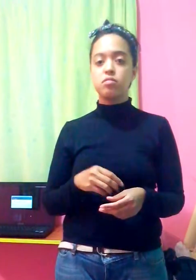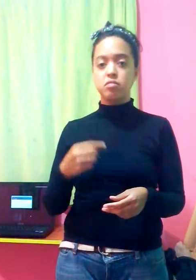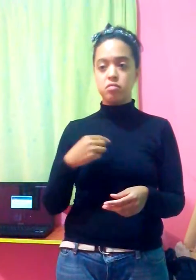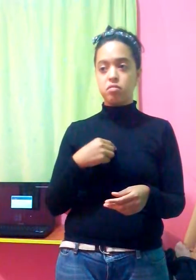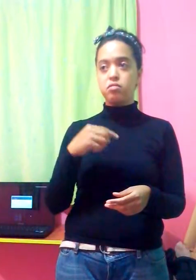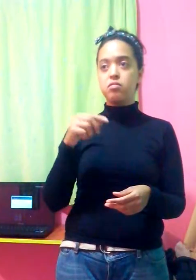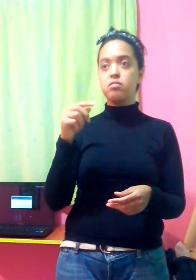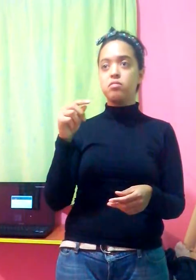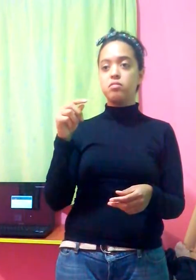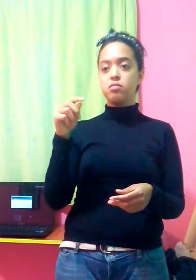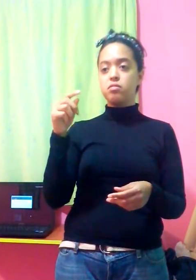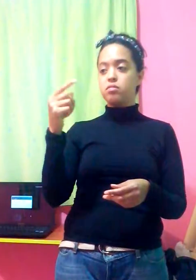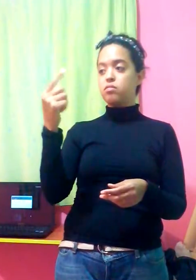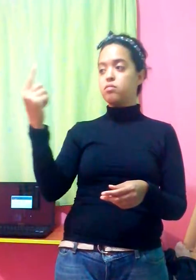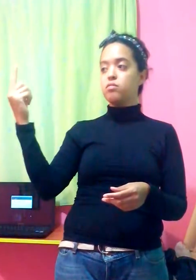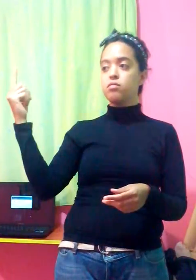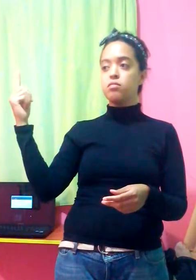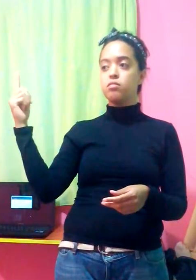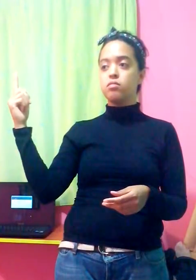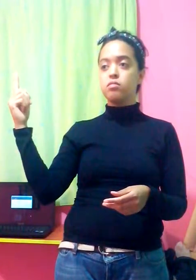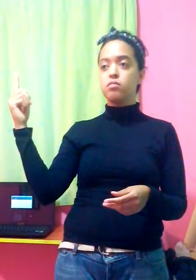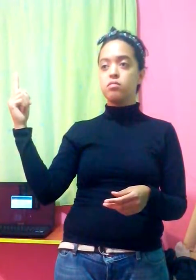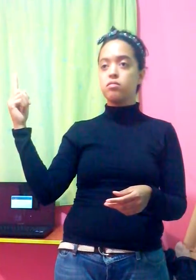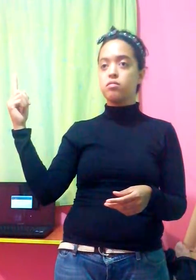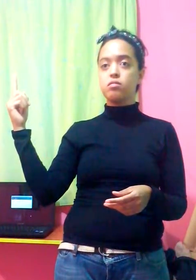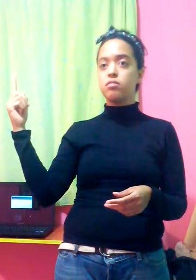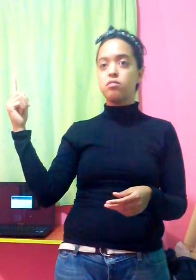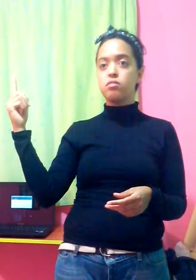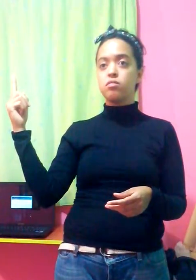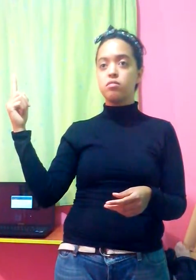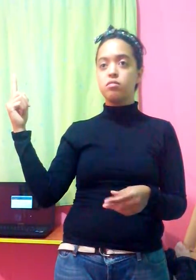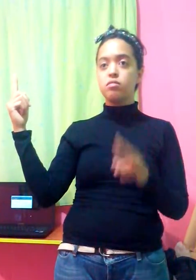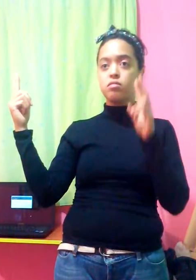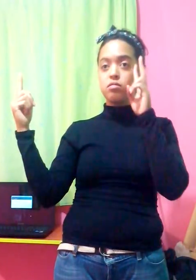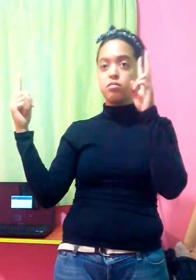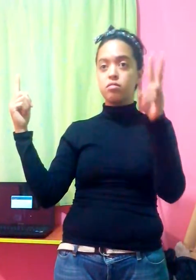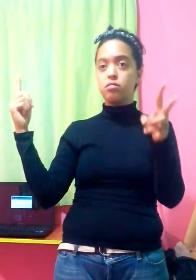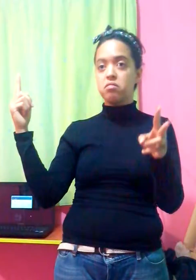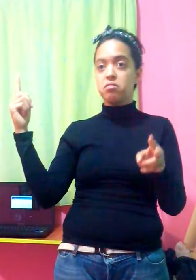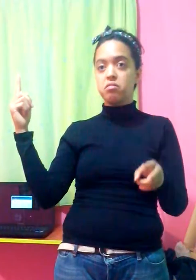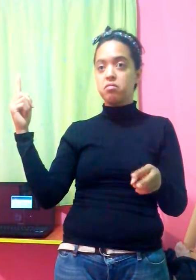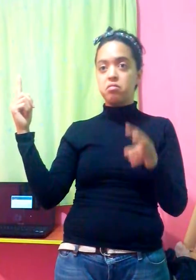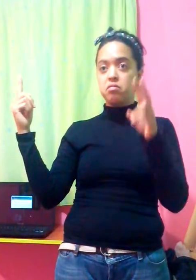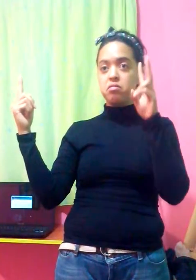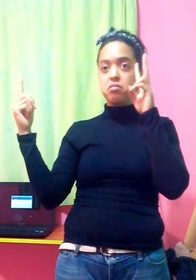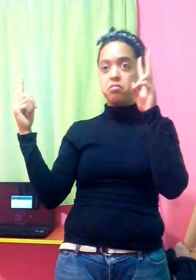hasta este ángulo. Este dedo lo estoy viendo, aquí lo dejo de ver. Pero si paro a cualquiera de ustedes,